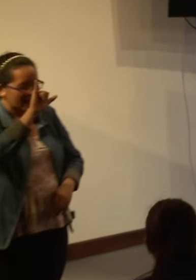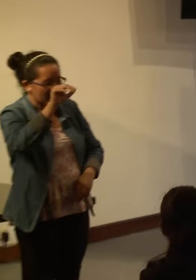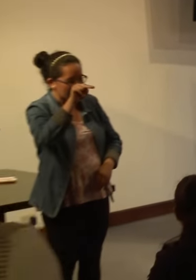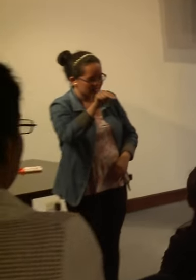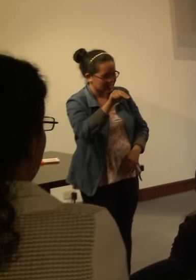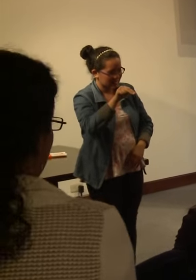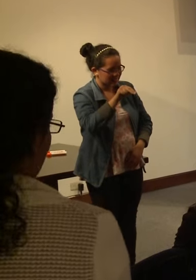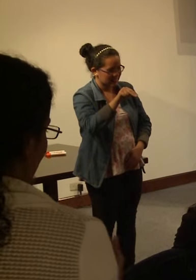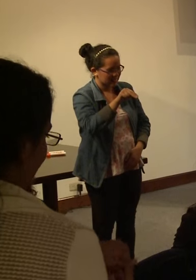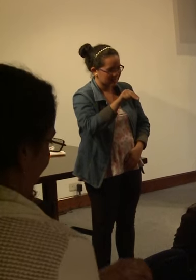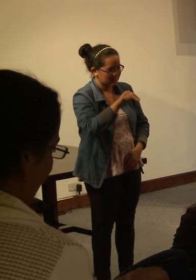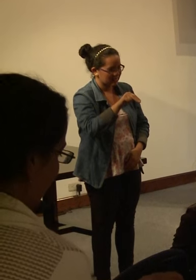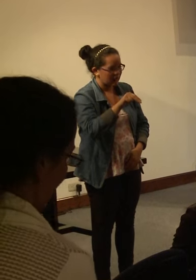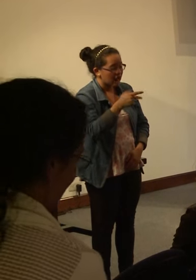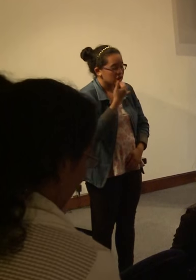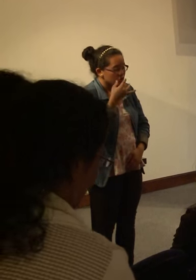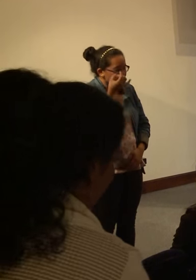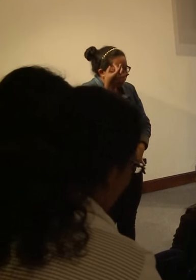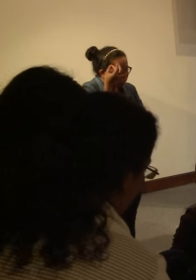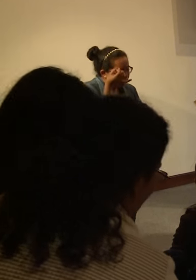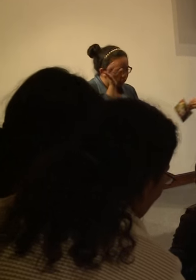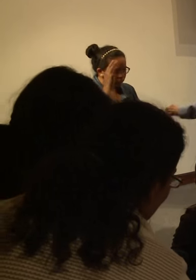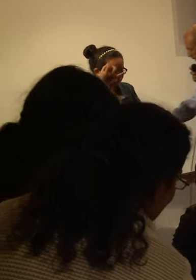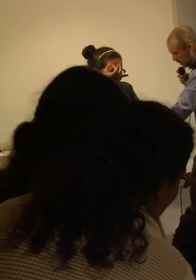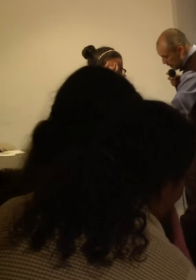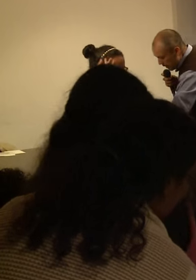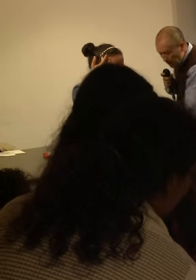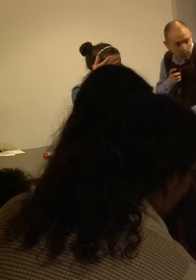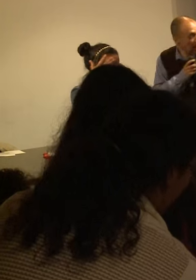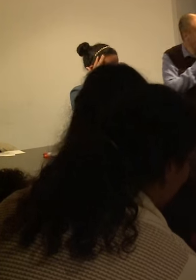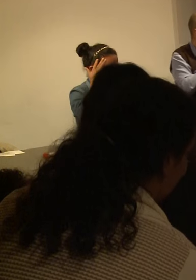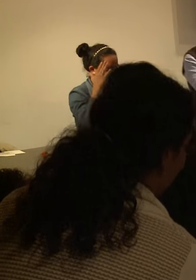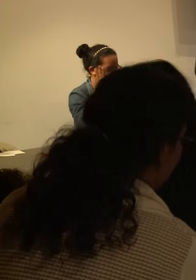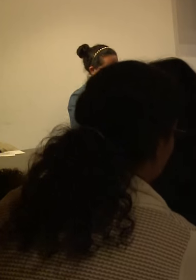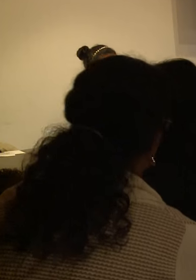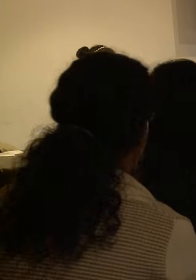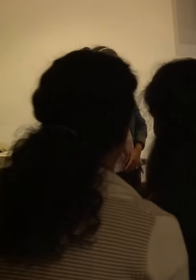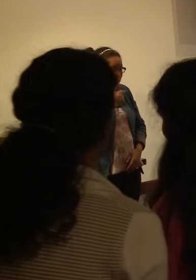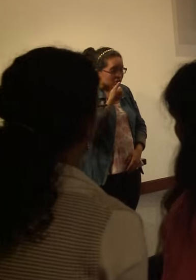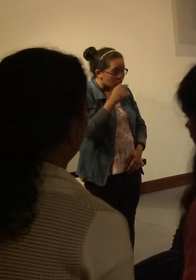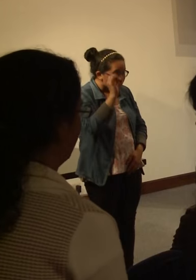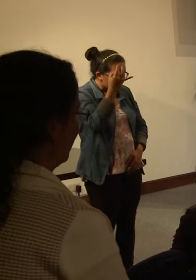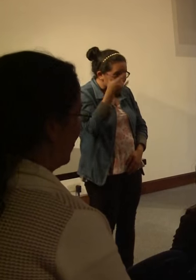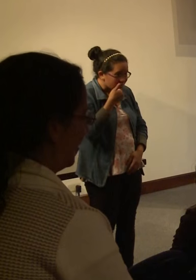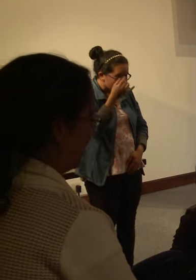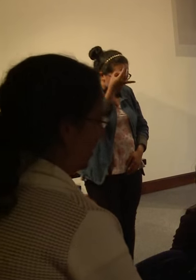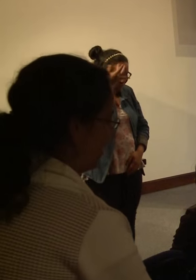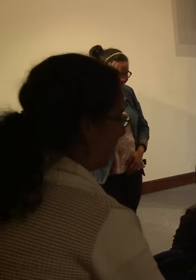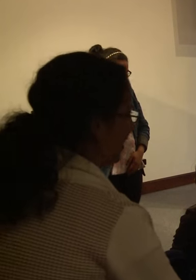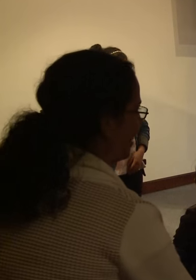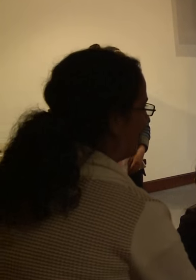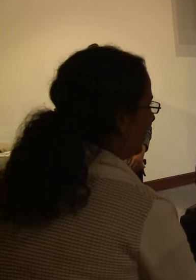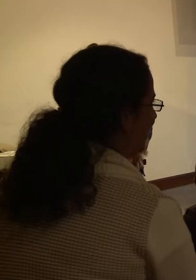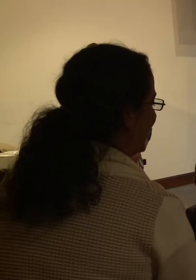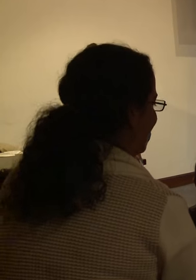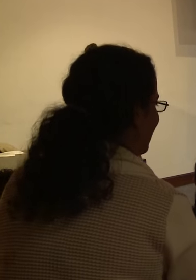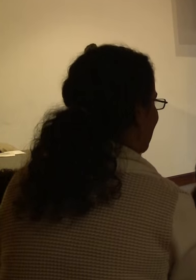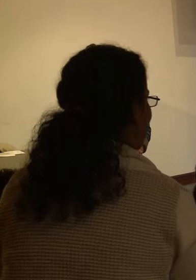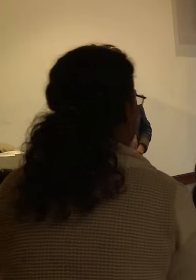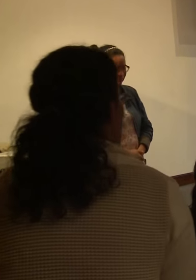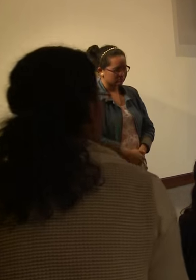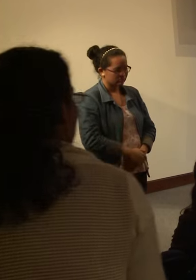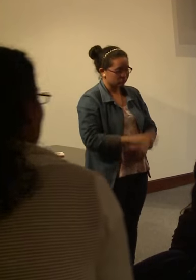Ahí está. Listo, perfecto. Entonces, esas eran. Aquí había una mano que estaba con ganas de contarnos su.